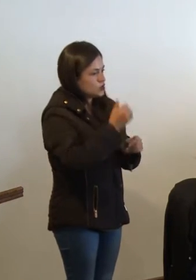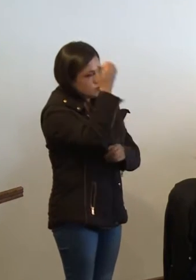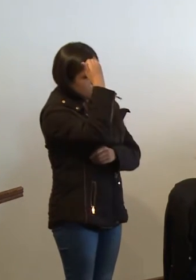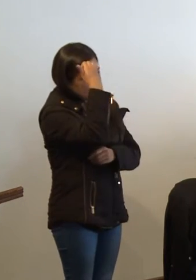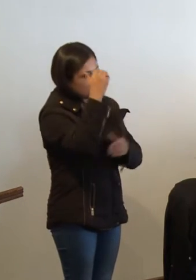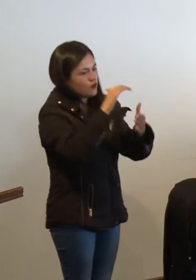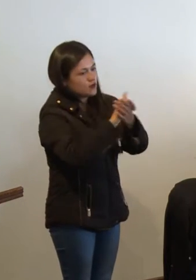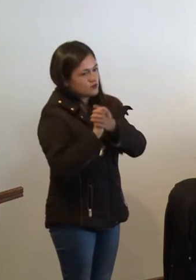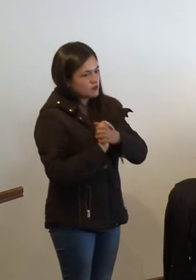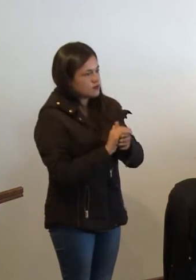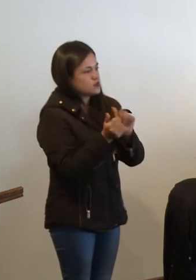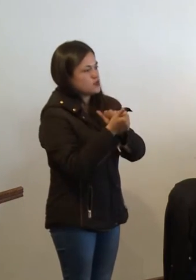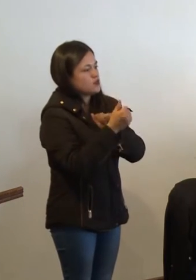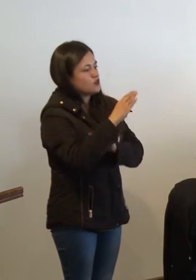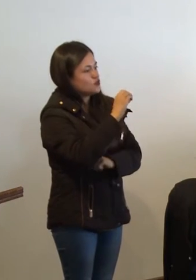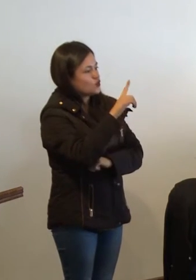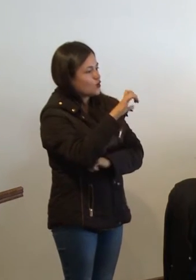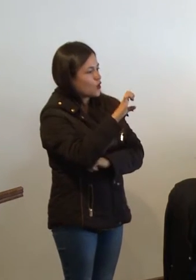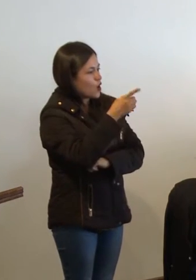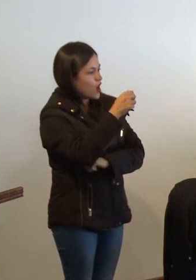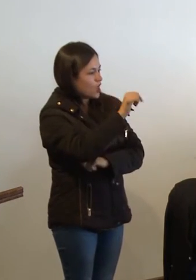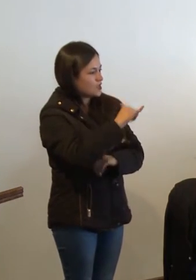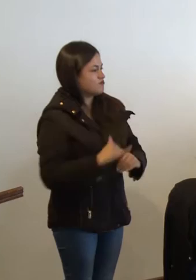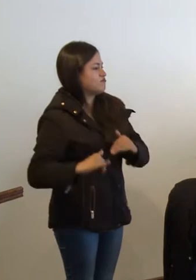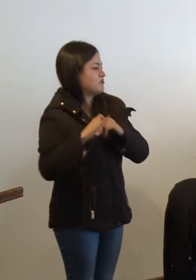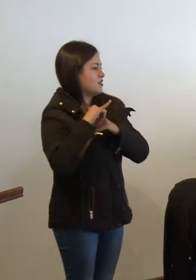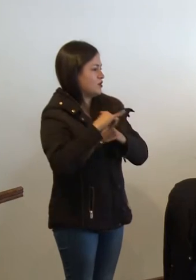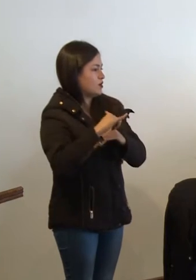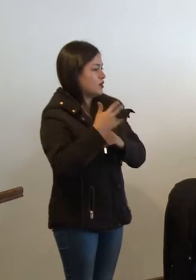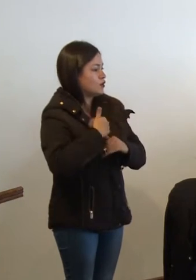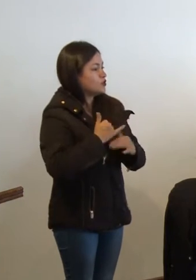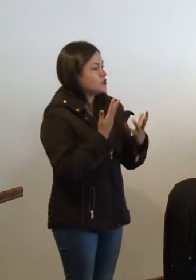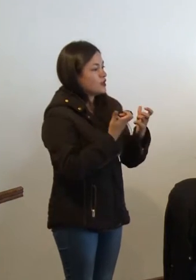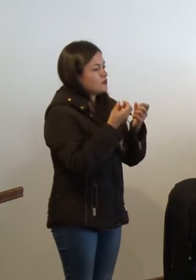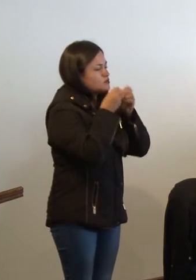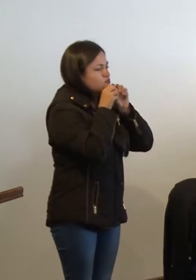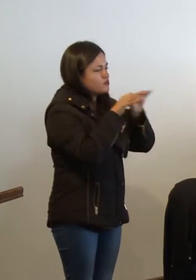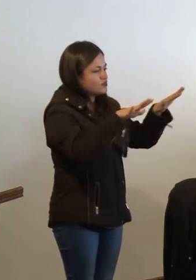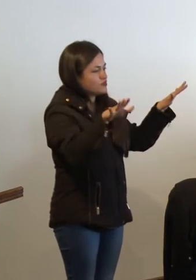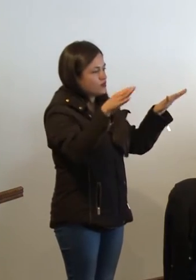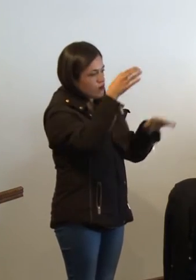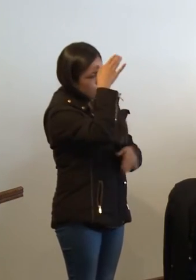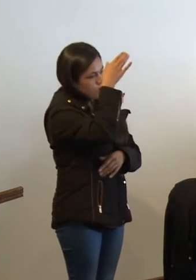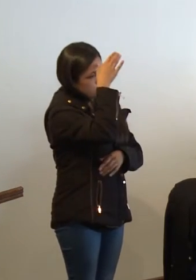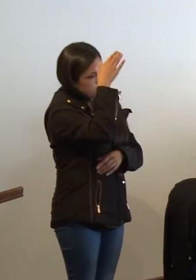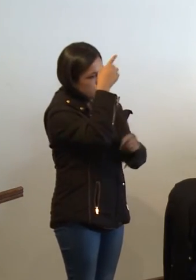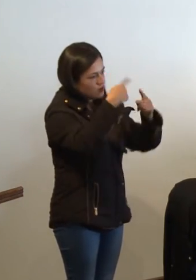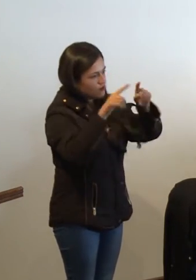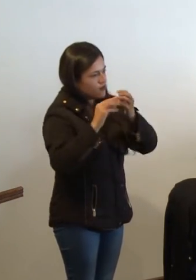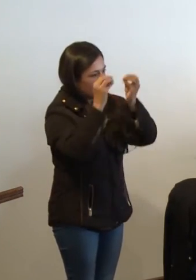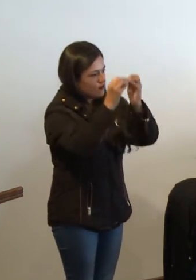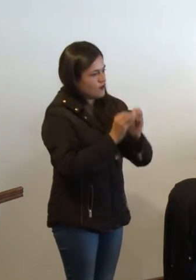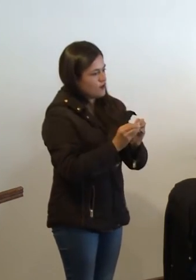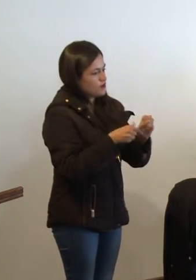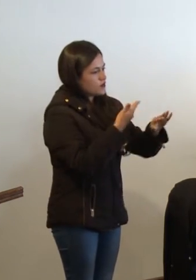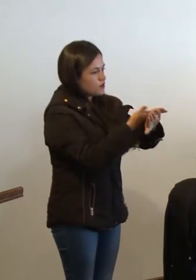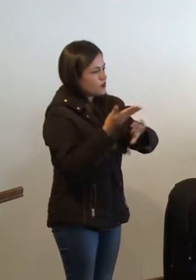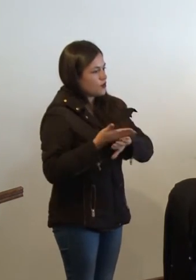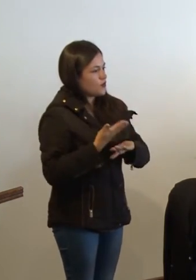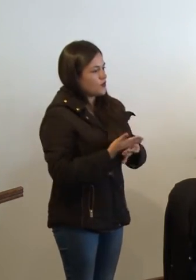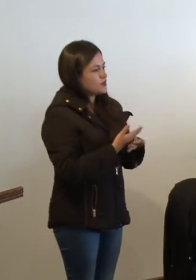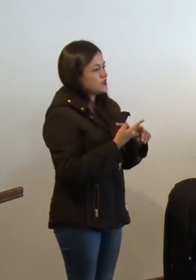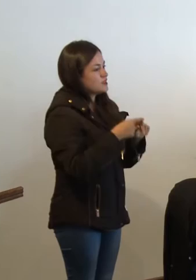lucha, colegas, queremos proponer que brote la polifonía del saber y la provocación en torno a